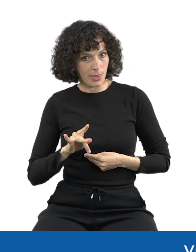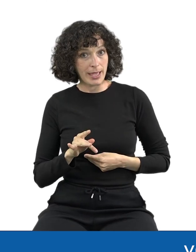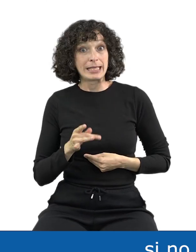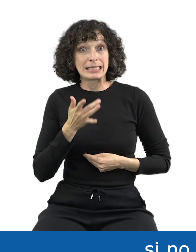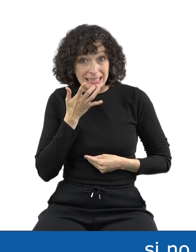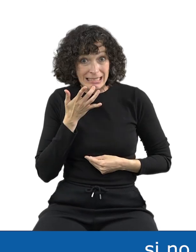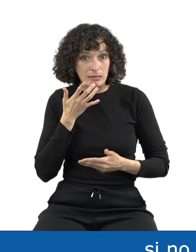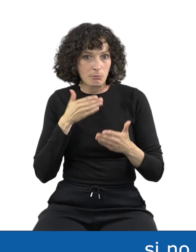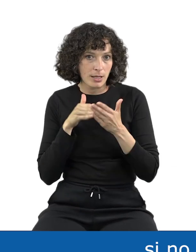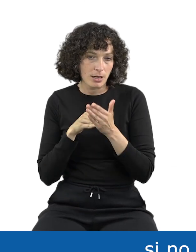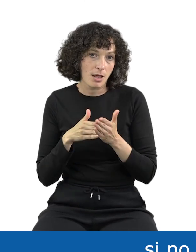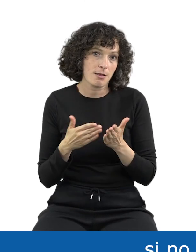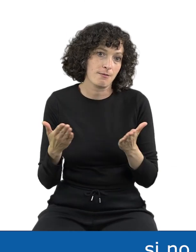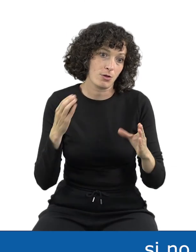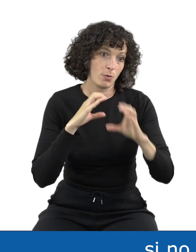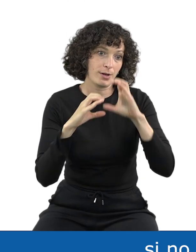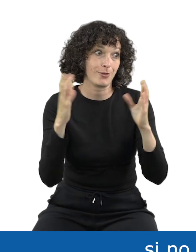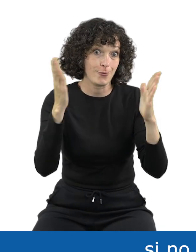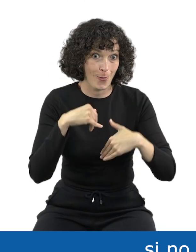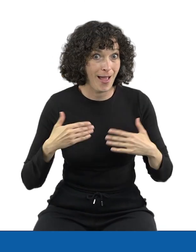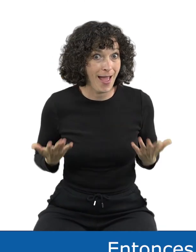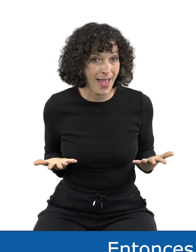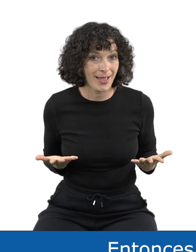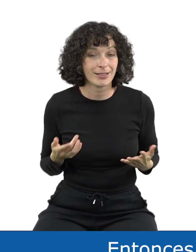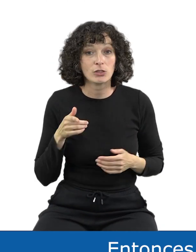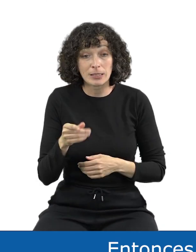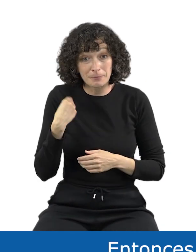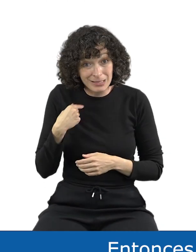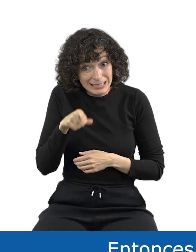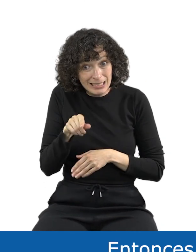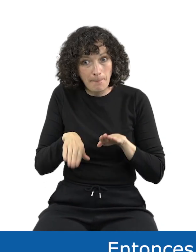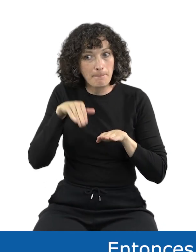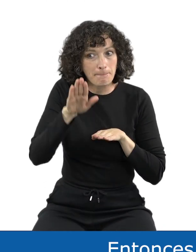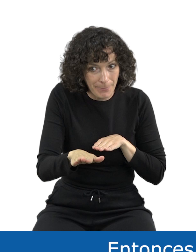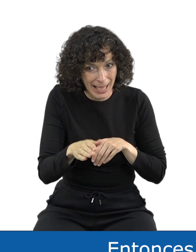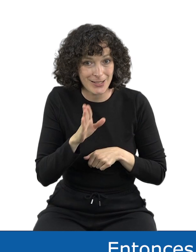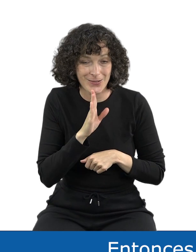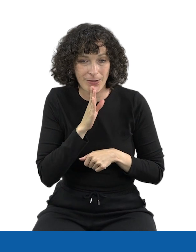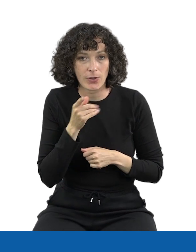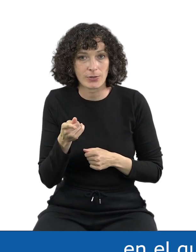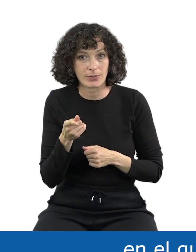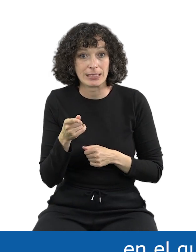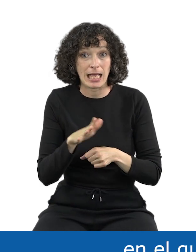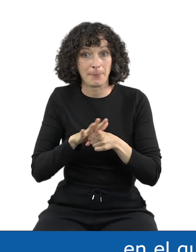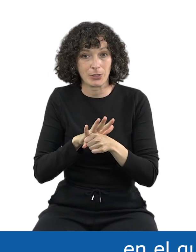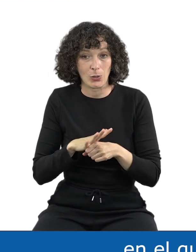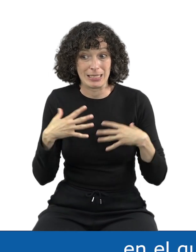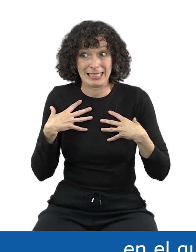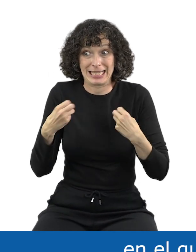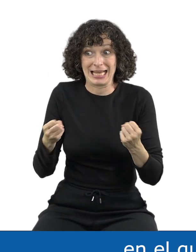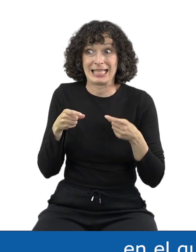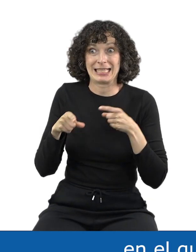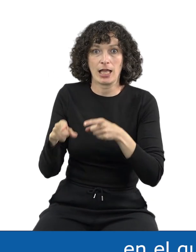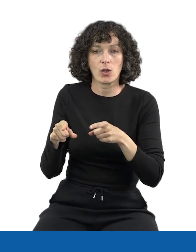a cabo si no existiesen todas estas barreras de comunicación. Entonces, un paso como este, en el que la sociedad, en el que, pues en este caso en el